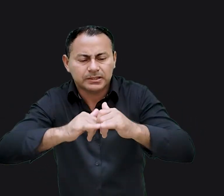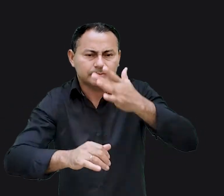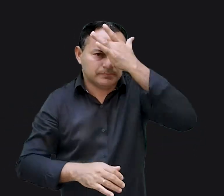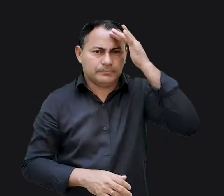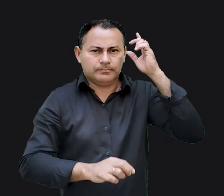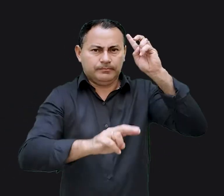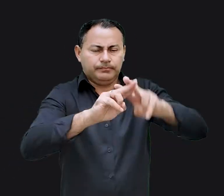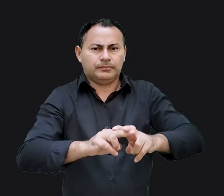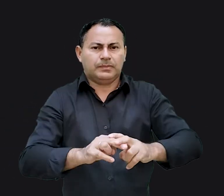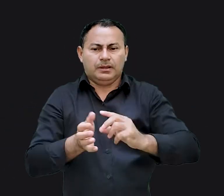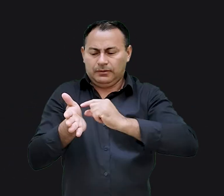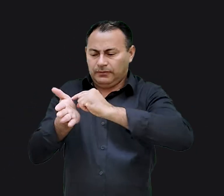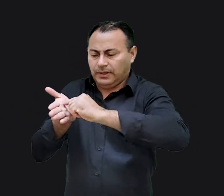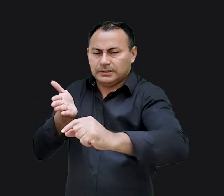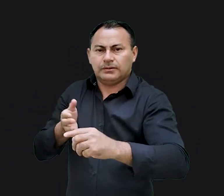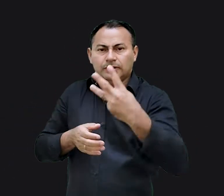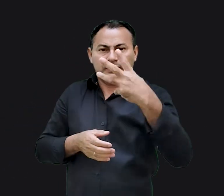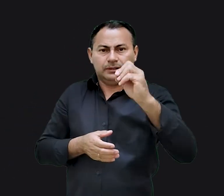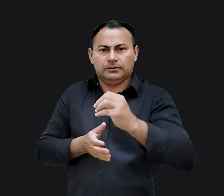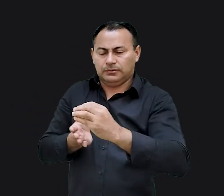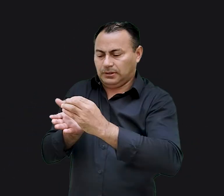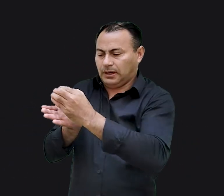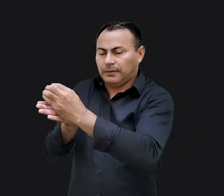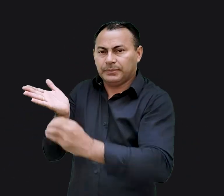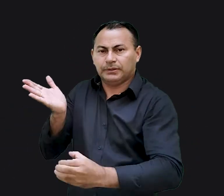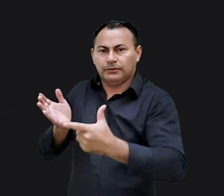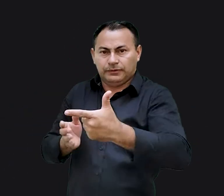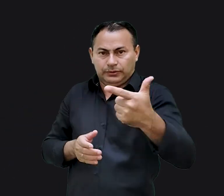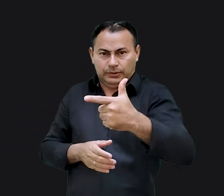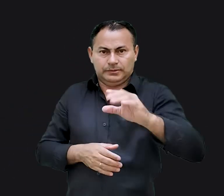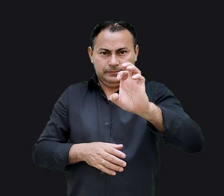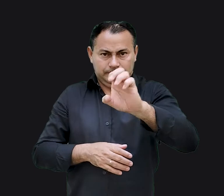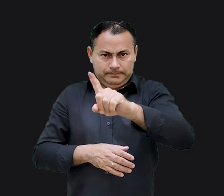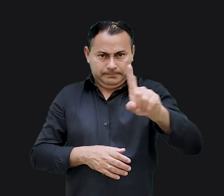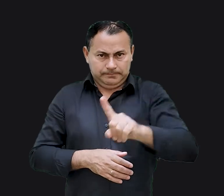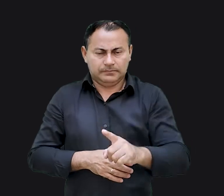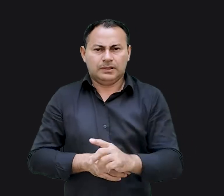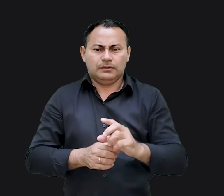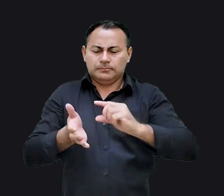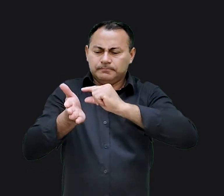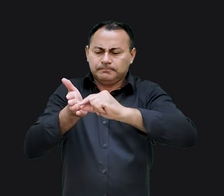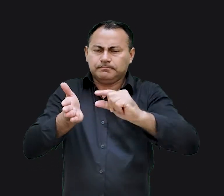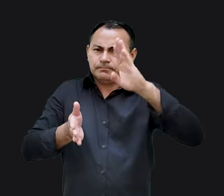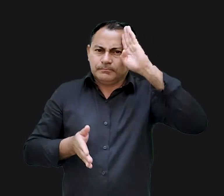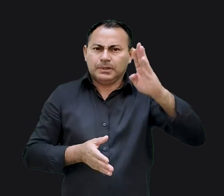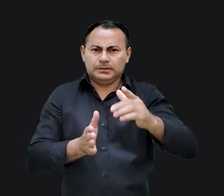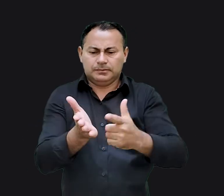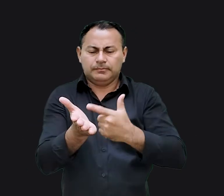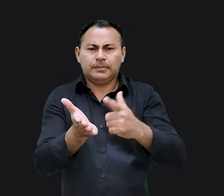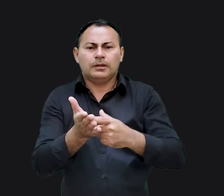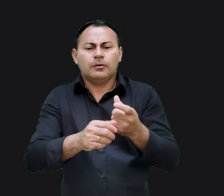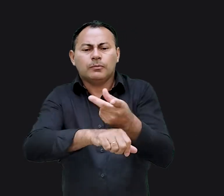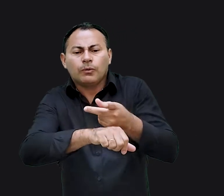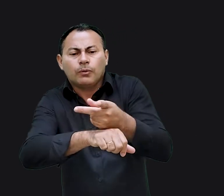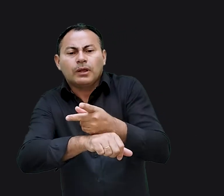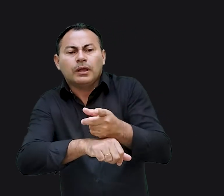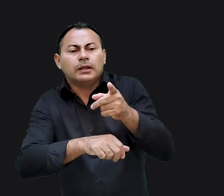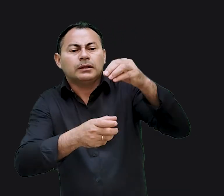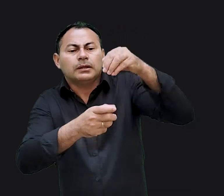aos exilados. O versículo 30 do capítulo 22 de Ezequiel é o versículo-chave desse livro. Procurei